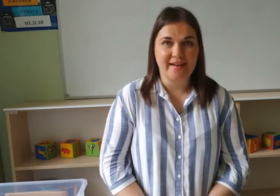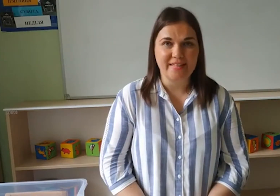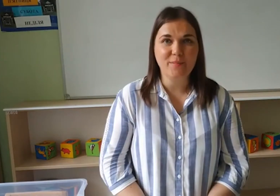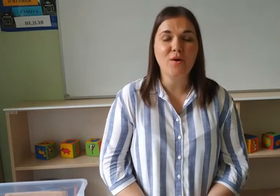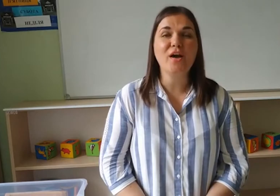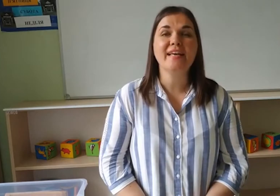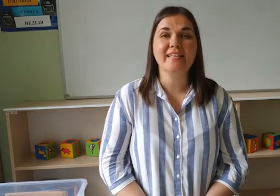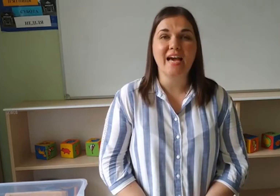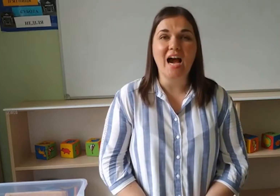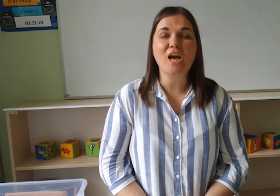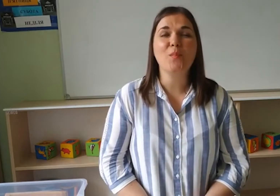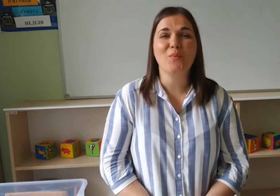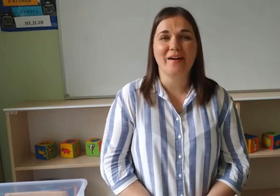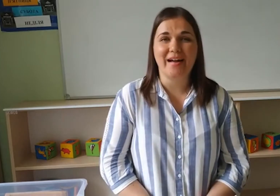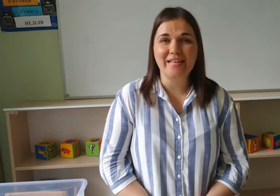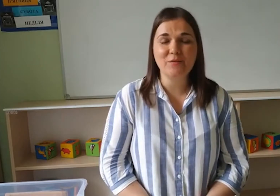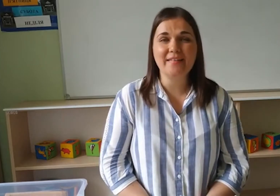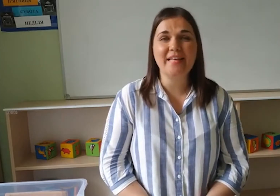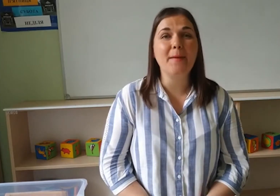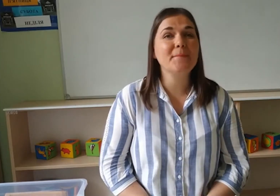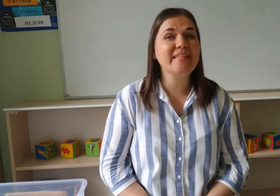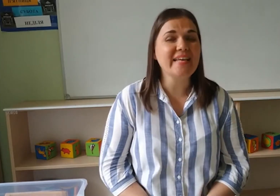Розглянемо, як показувати птахів.